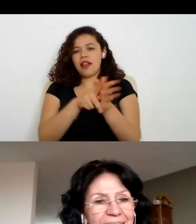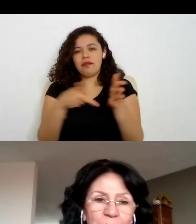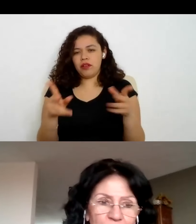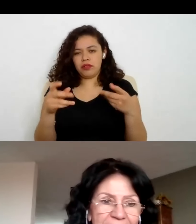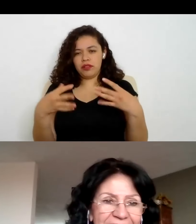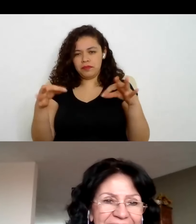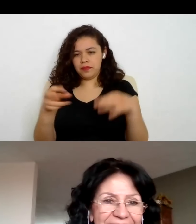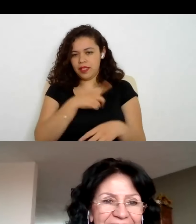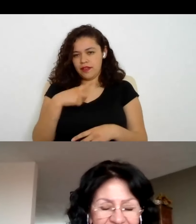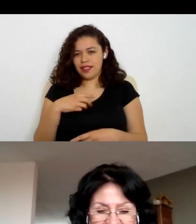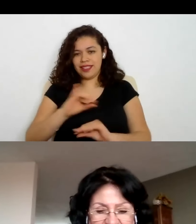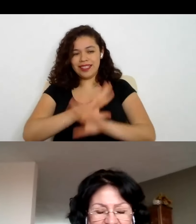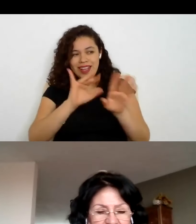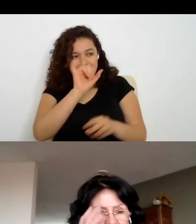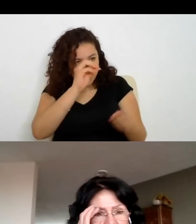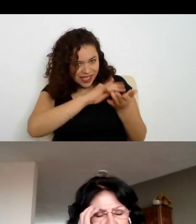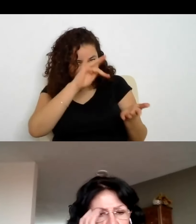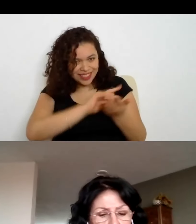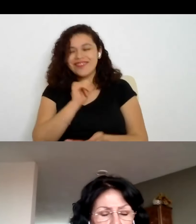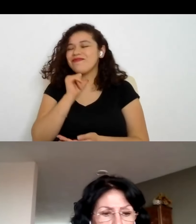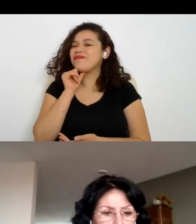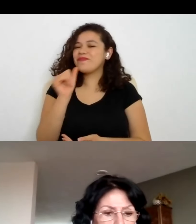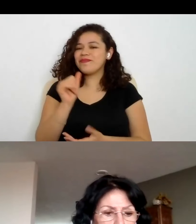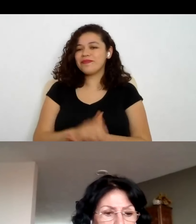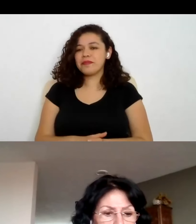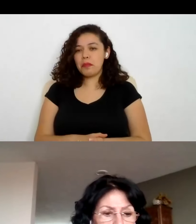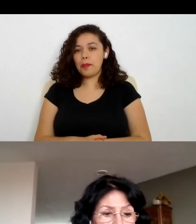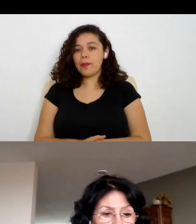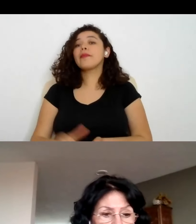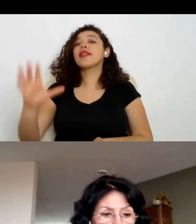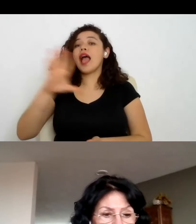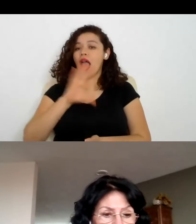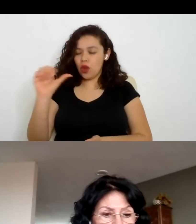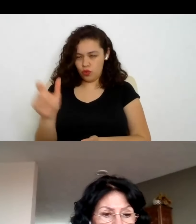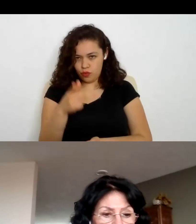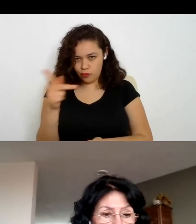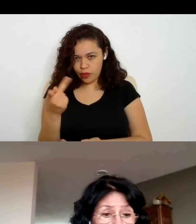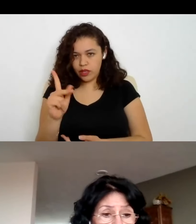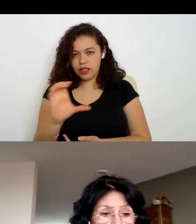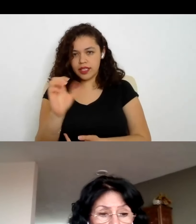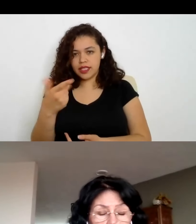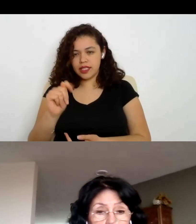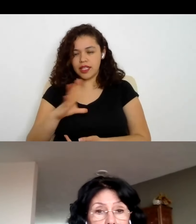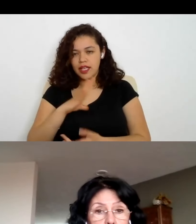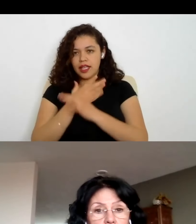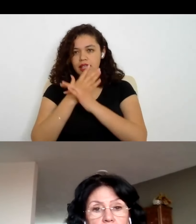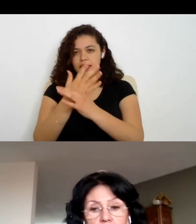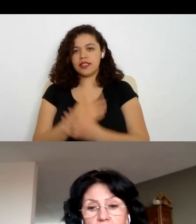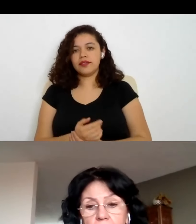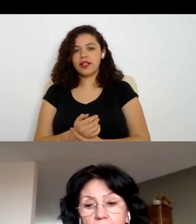así es. Muchas gracias. No, ¿de qué? Tenemos una pregunta en el chat que dice, en el caso de